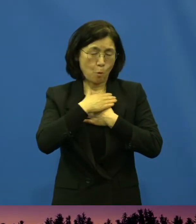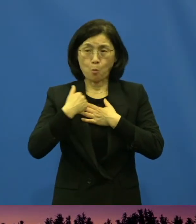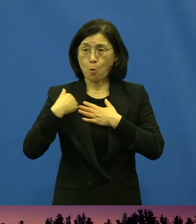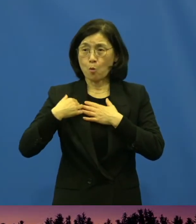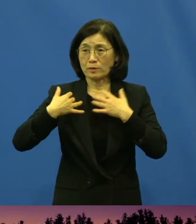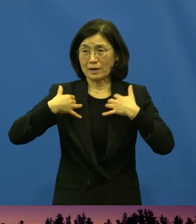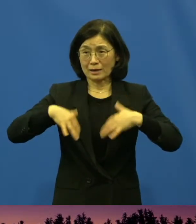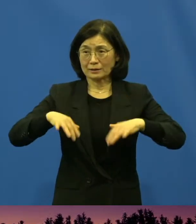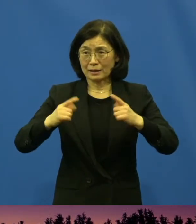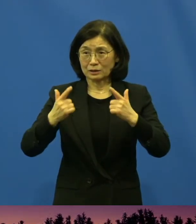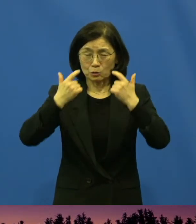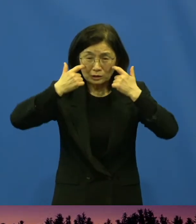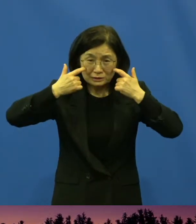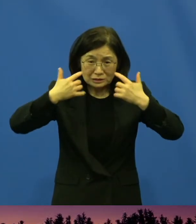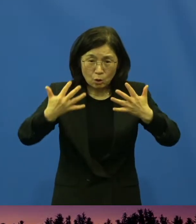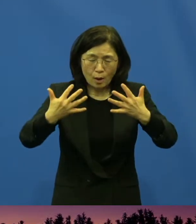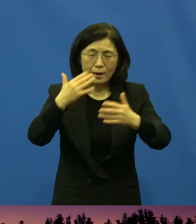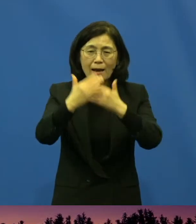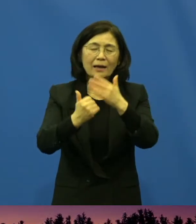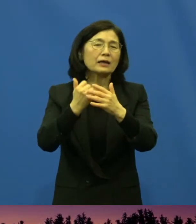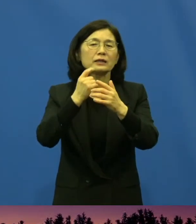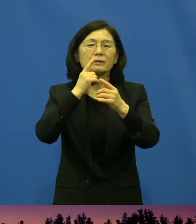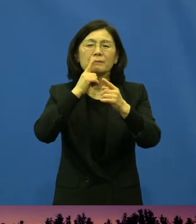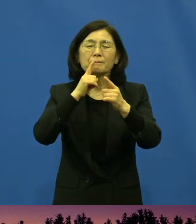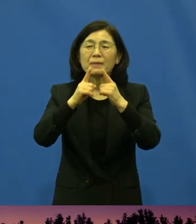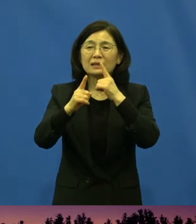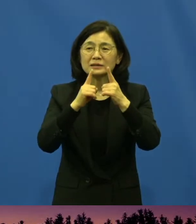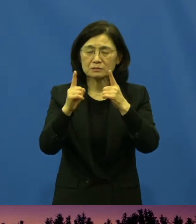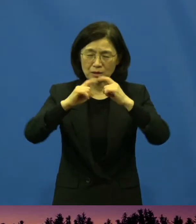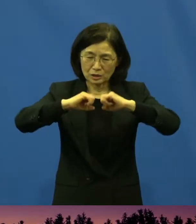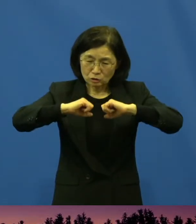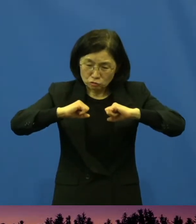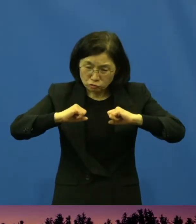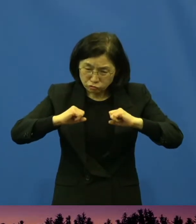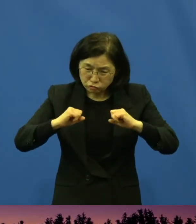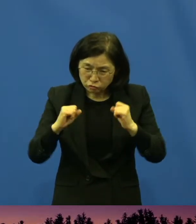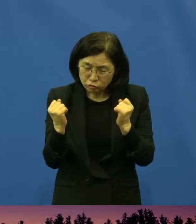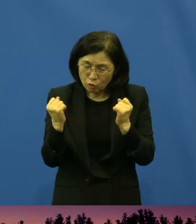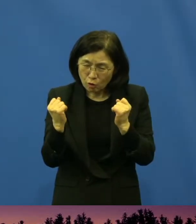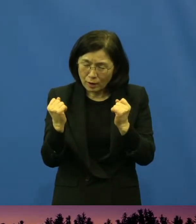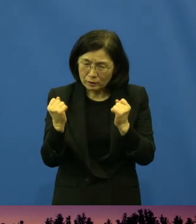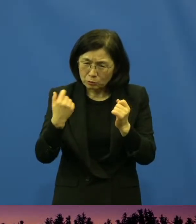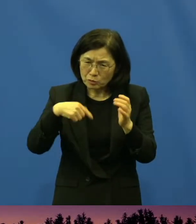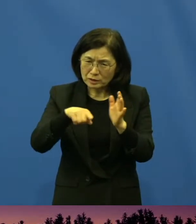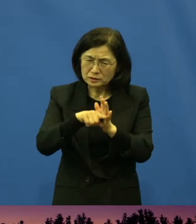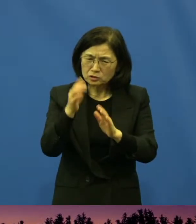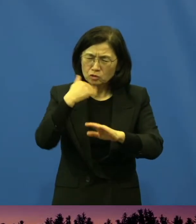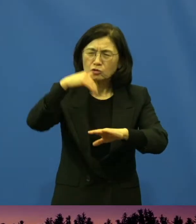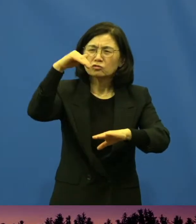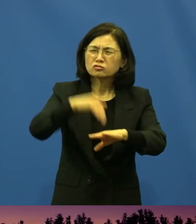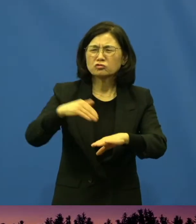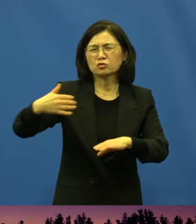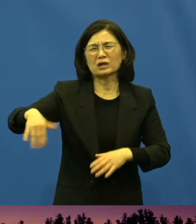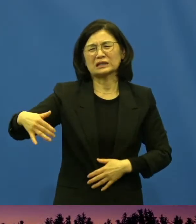좀 더 정확하게 얘기하면 말씀을 따르기에는 아직 훈련이 되지 않은 몸.